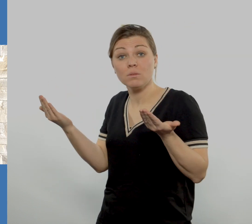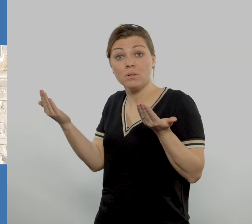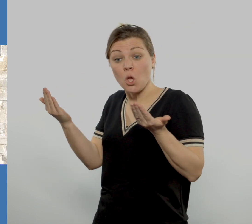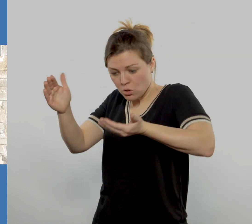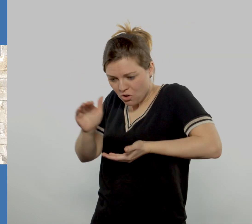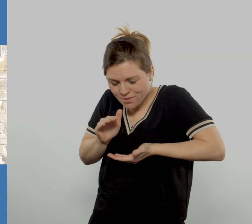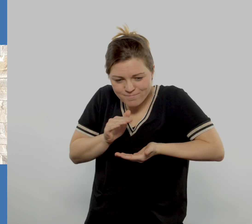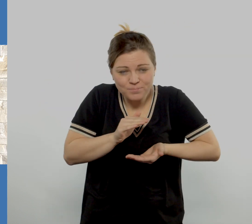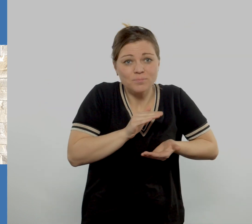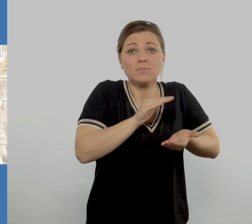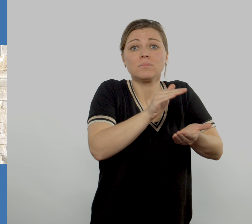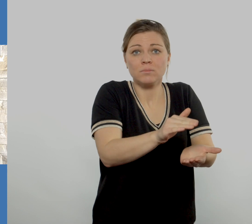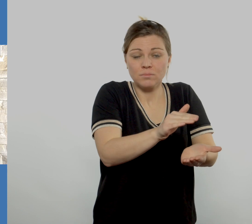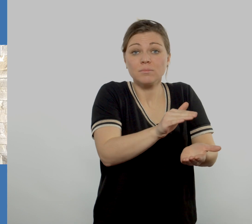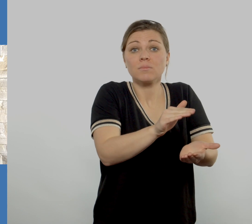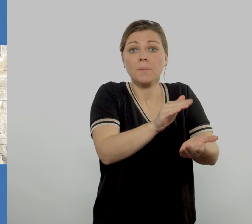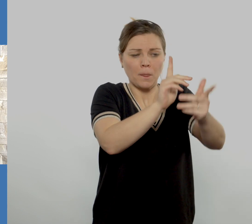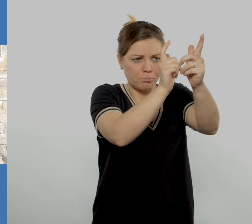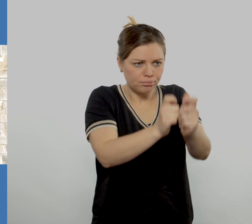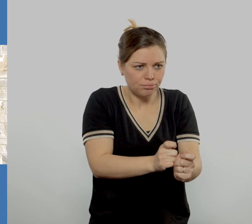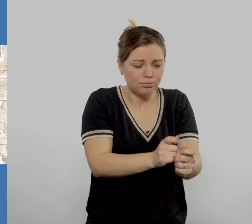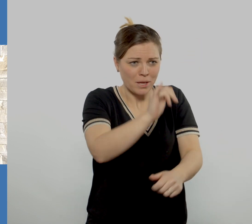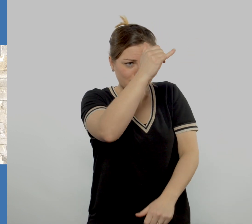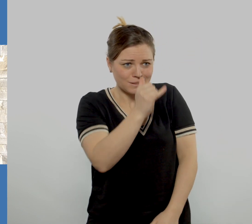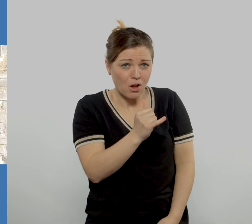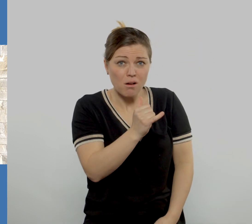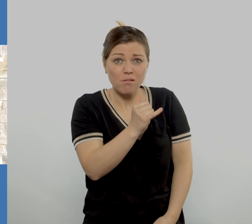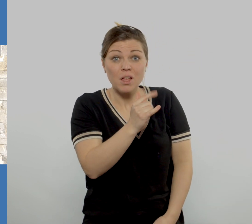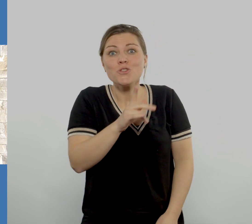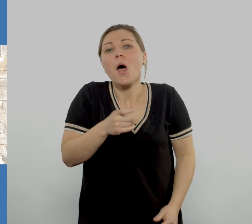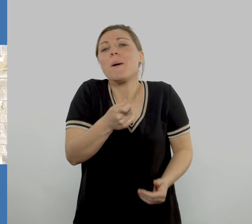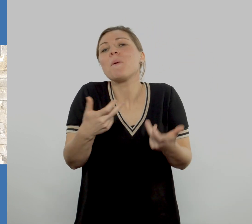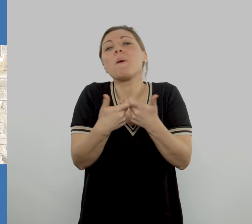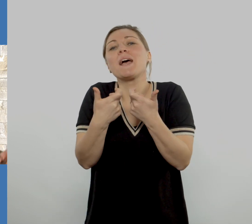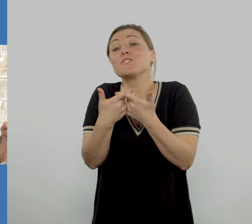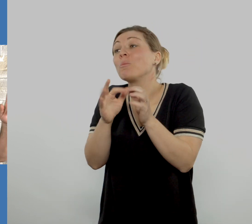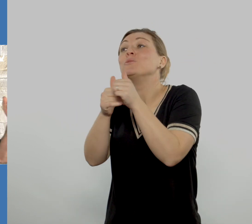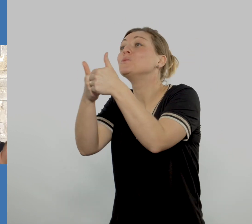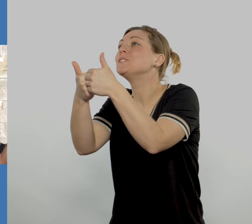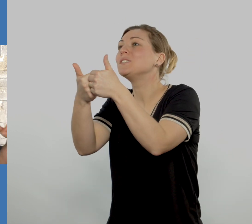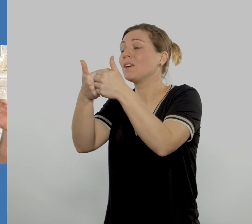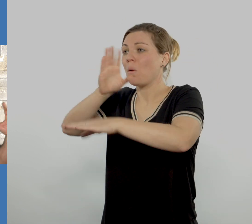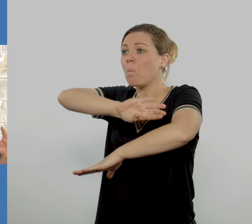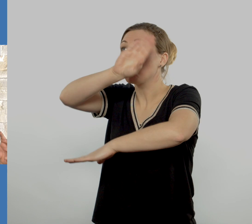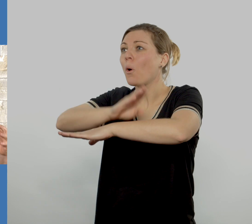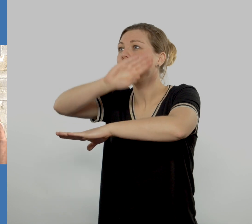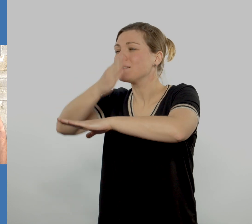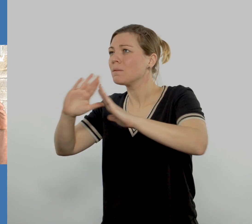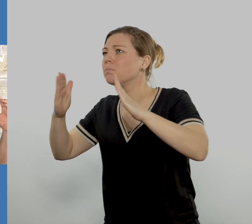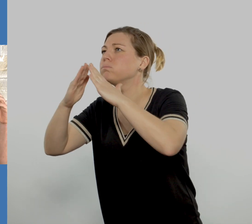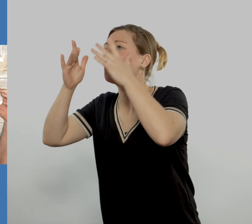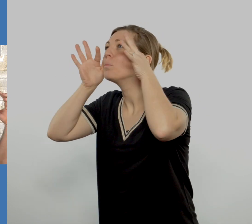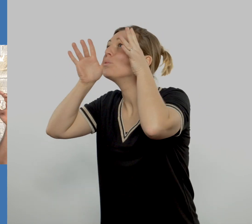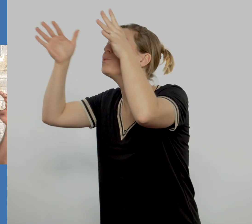donnée, ils ont pris cette bénédiction et ils en ont fait une idole et au lieu de faire que Moïse, d'adorer dans la montagne, sur la montagne,